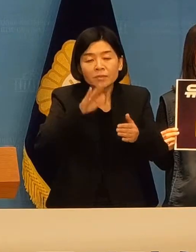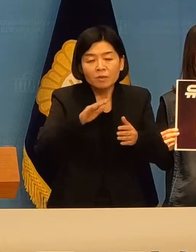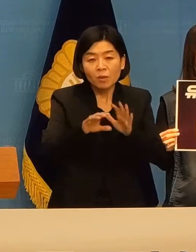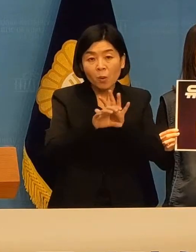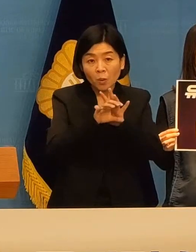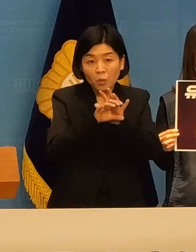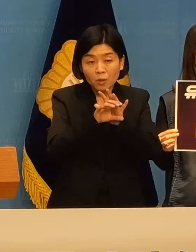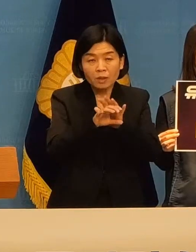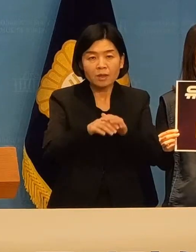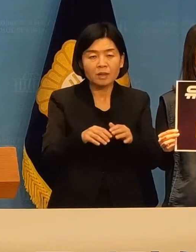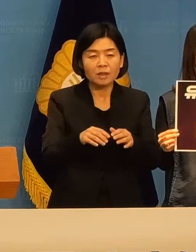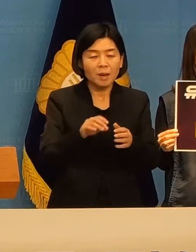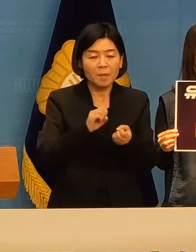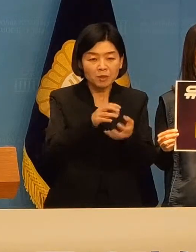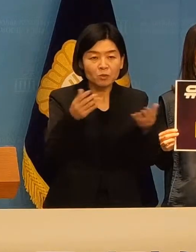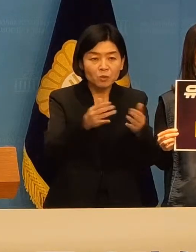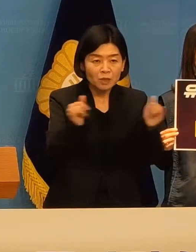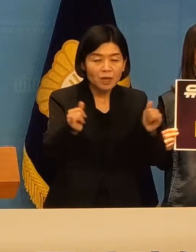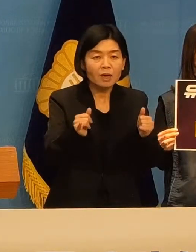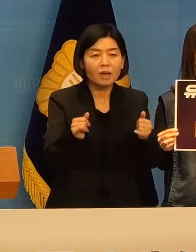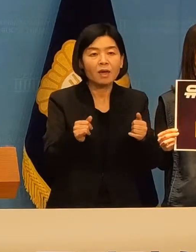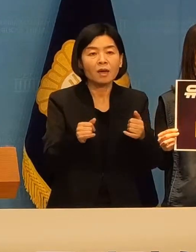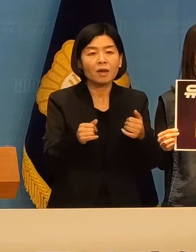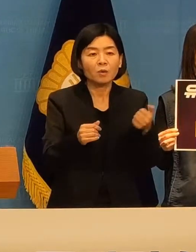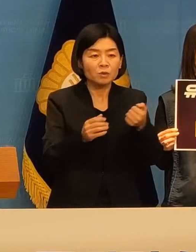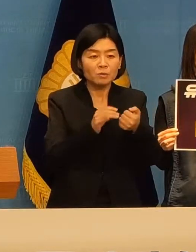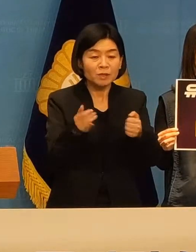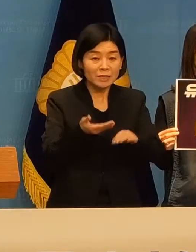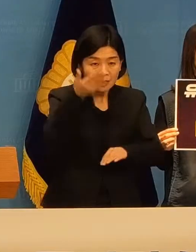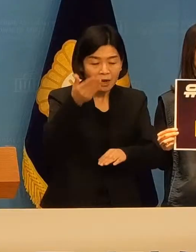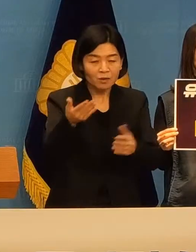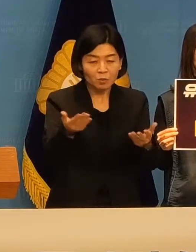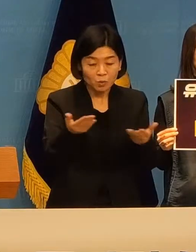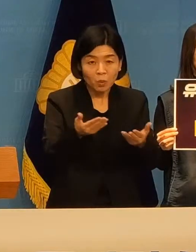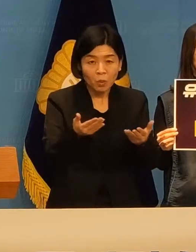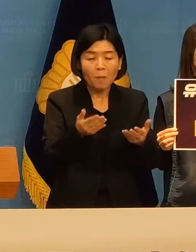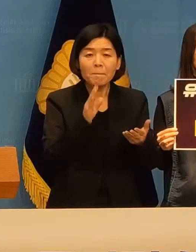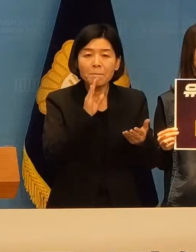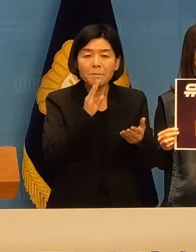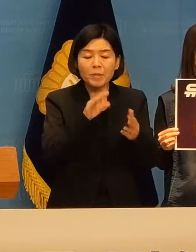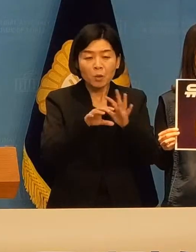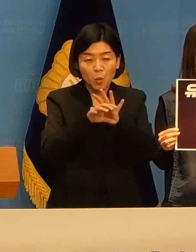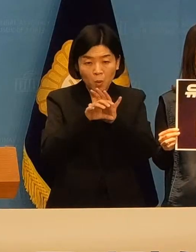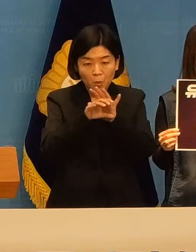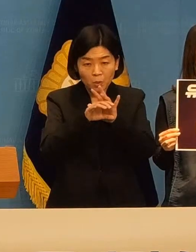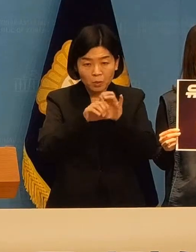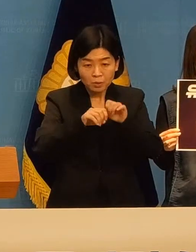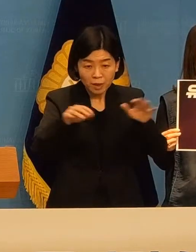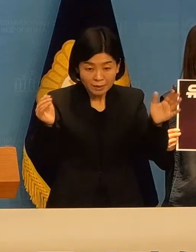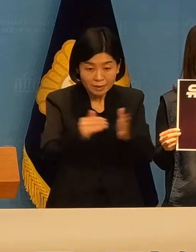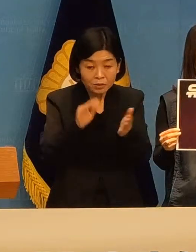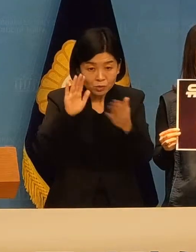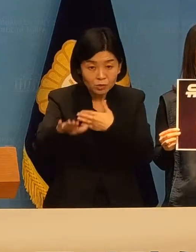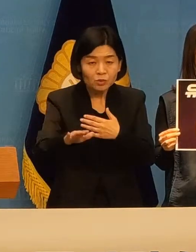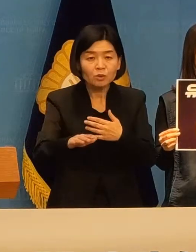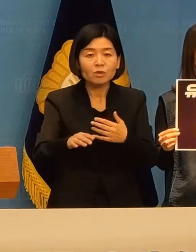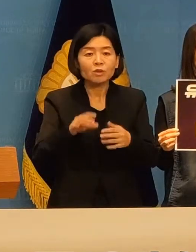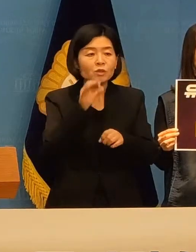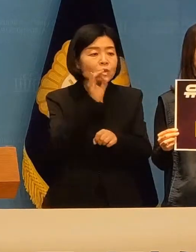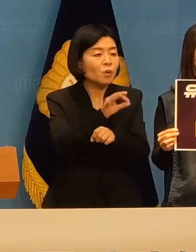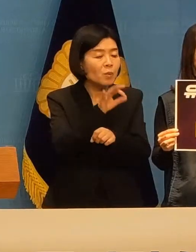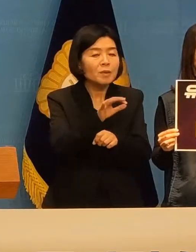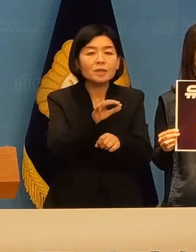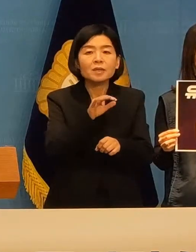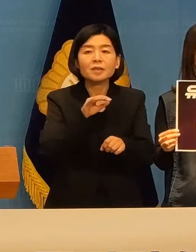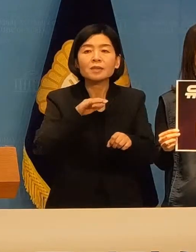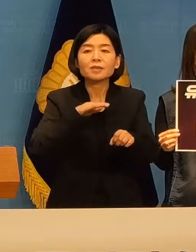5천 명이 넘는 배송 노동자가 근무하였습니다. 하지만 코로나 시기를 거치며 소비 트렌드 변화로 인한 온라인 이커머스